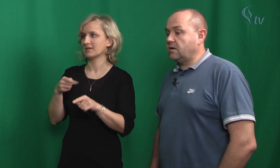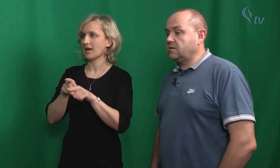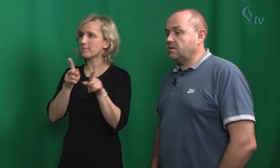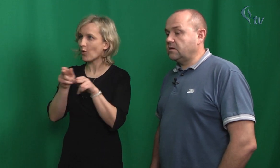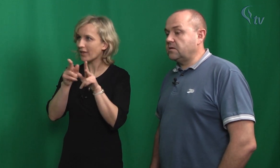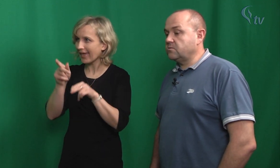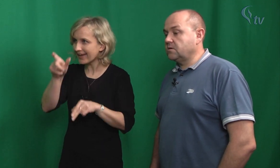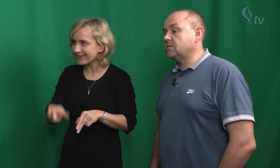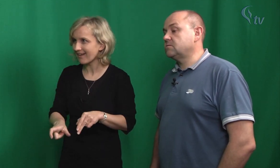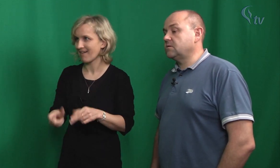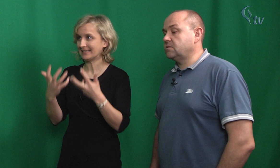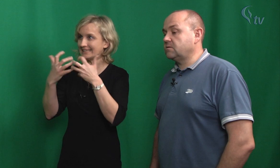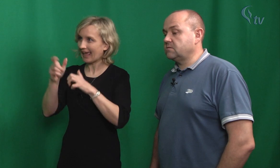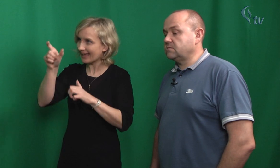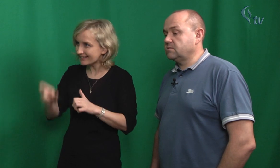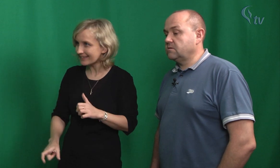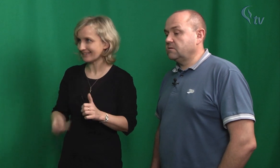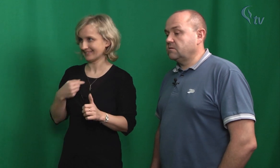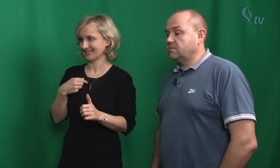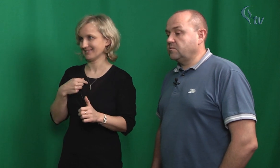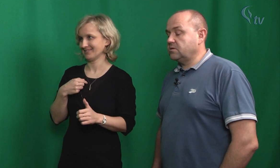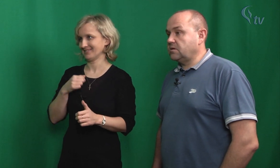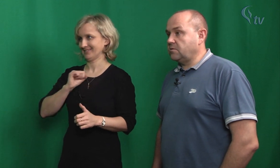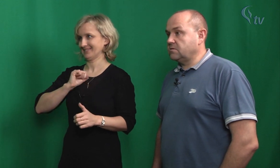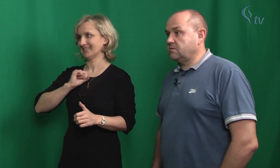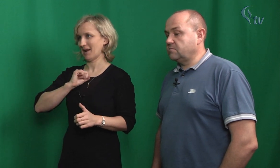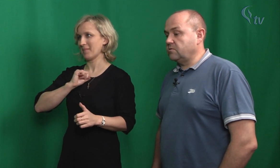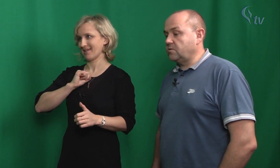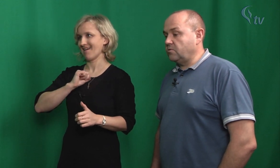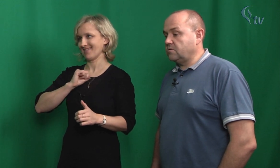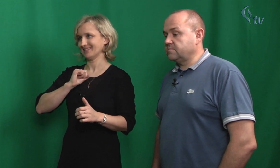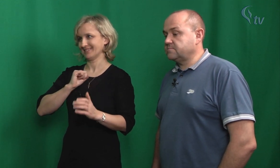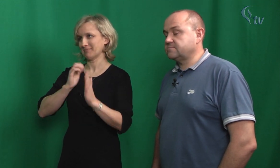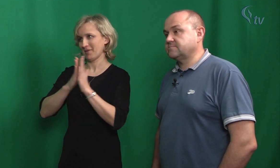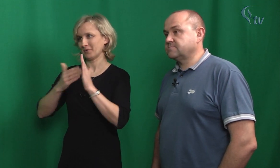monteerijana ja tehnikuna ka, et siis võib-olla selle pärast paluti mul.